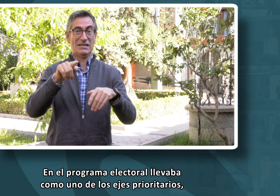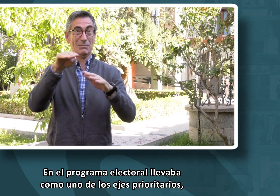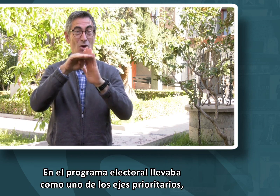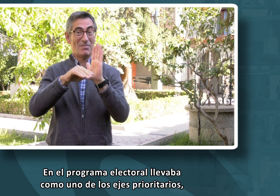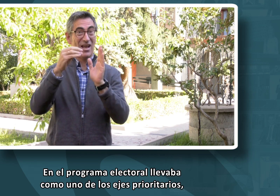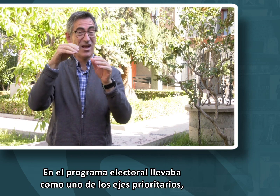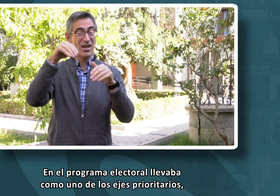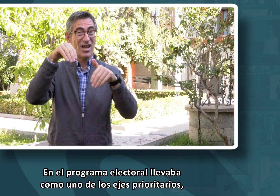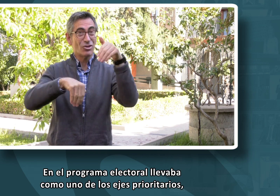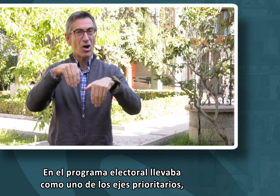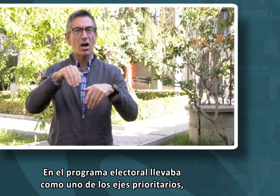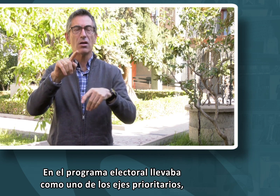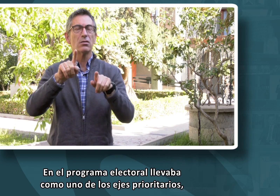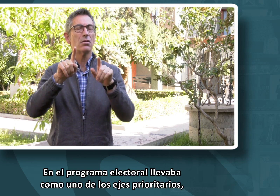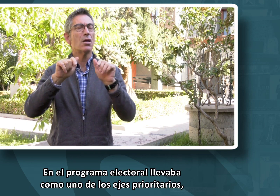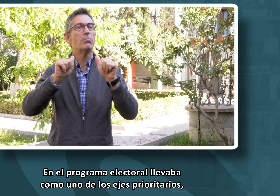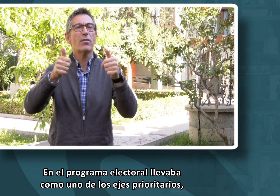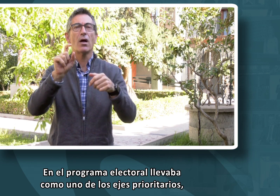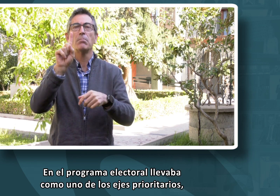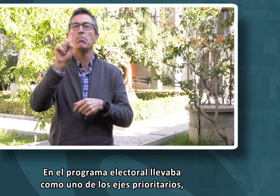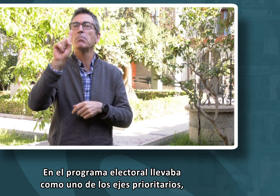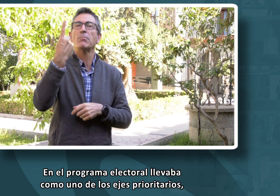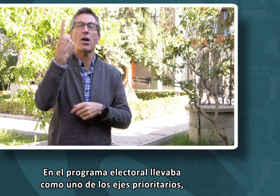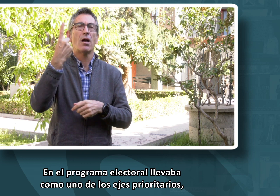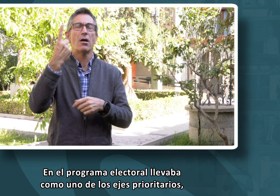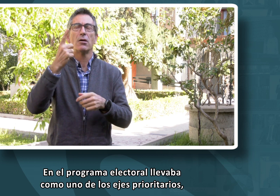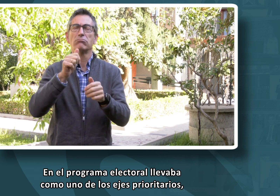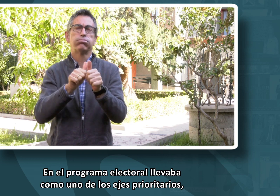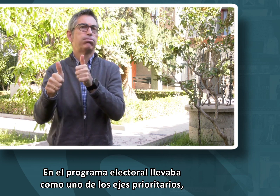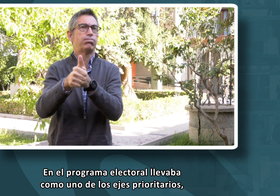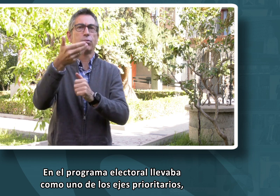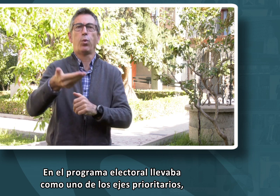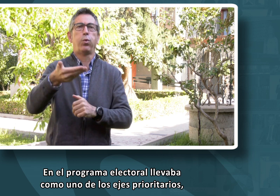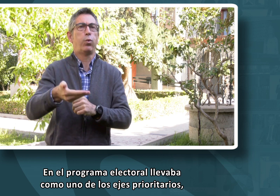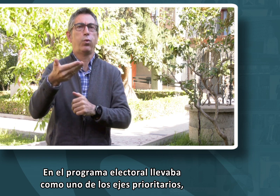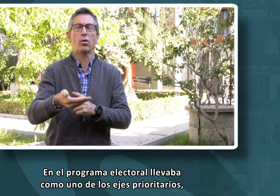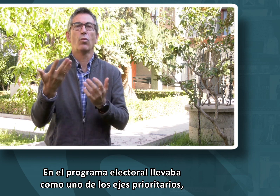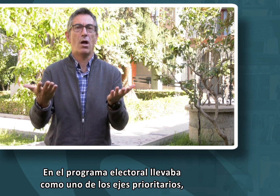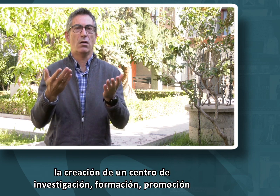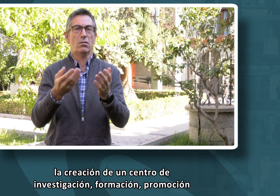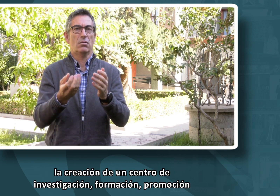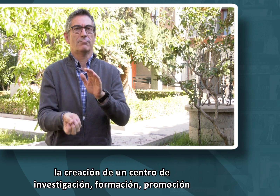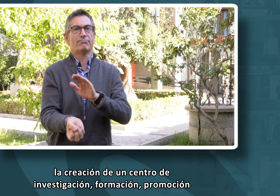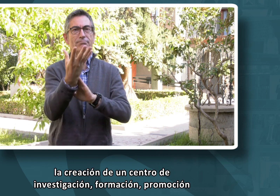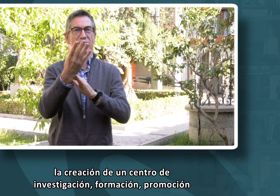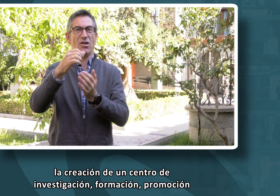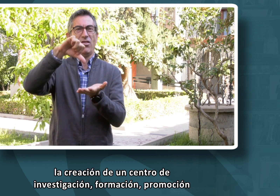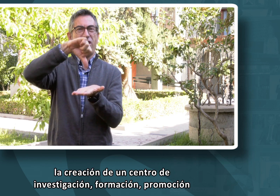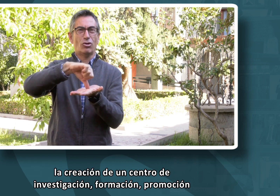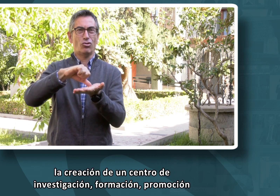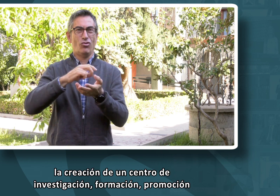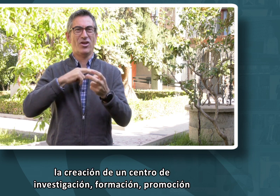En el programa electoral llevaba como uno de los ejes prioritarios la creación de un centro de